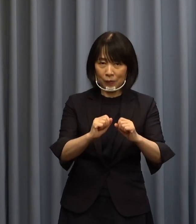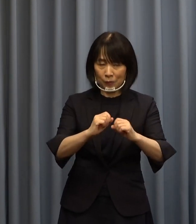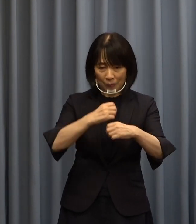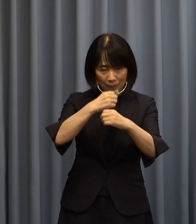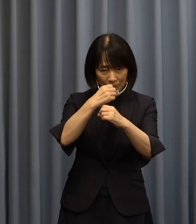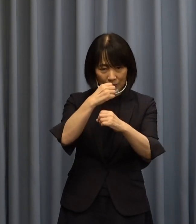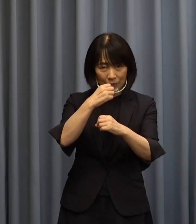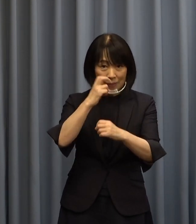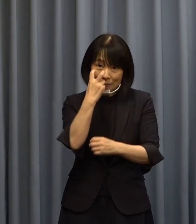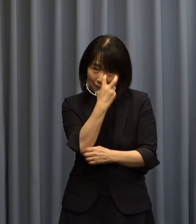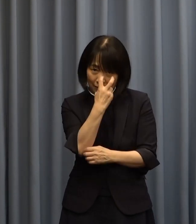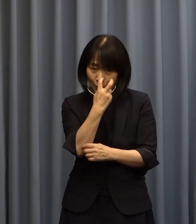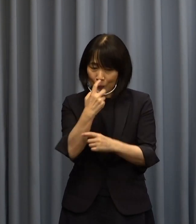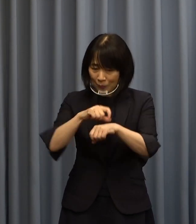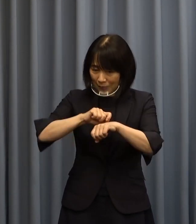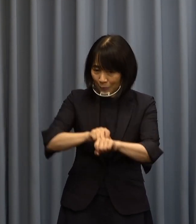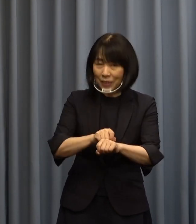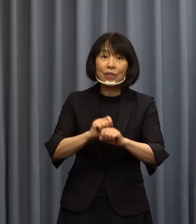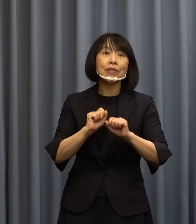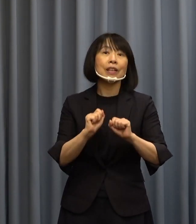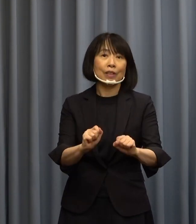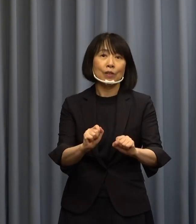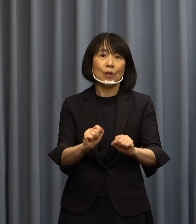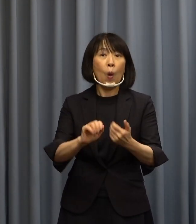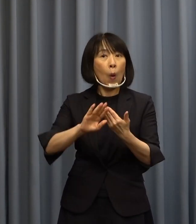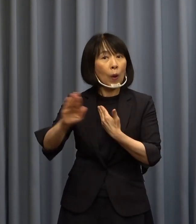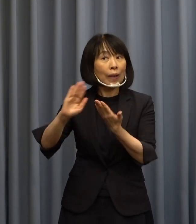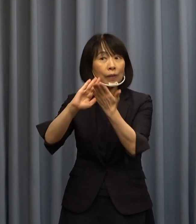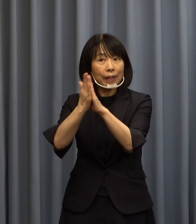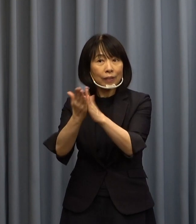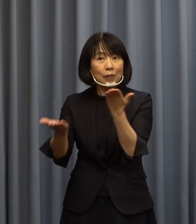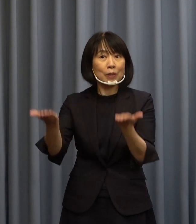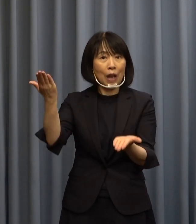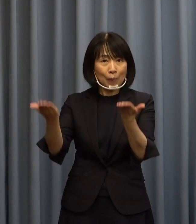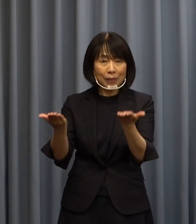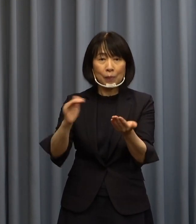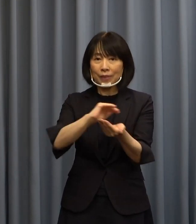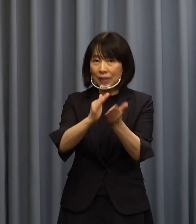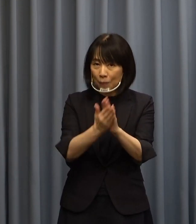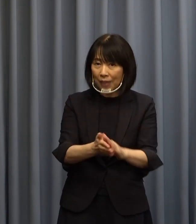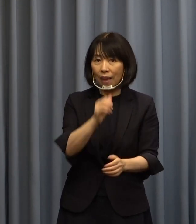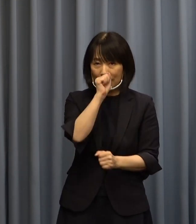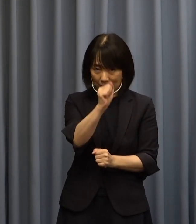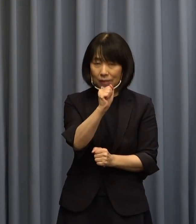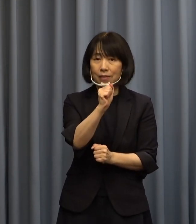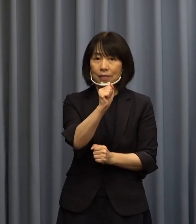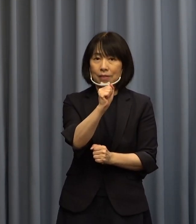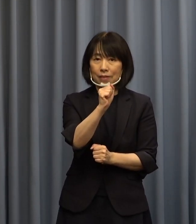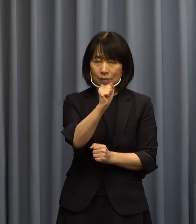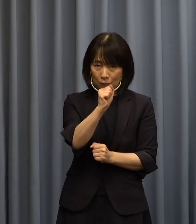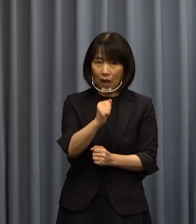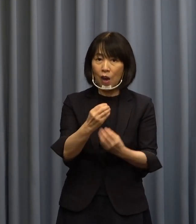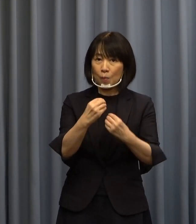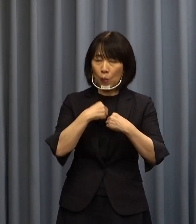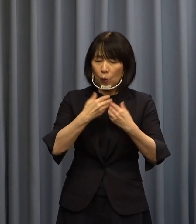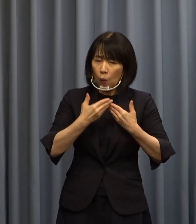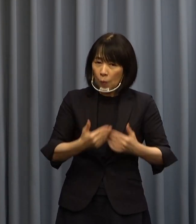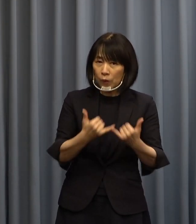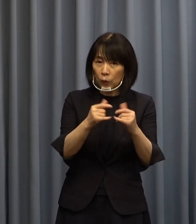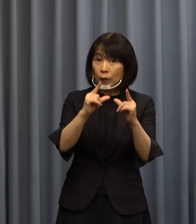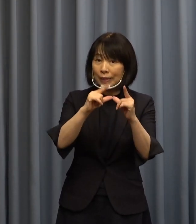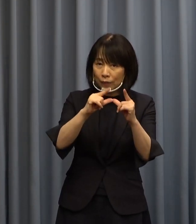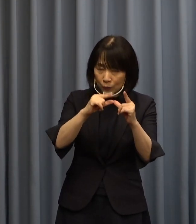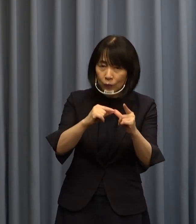ったところで、その1都3県の中でもこれら その指標、特に陽性率とか、それから重症化率とか、それ